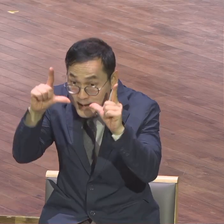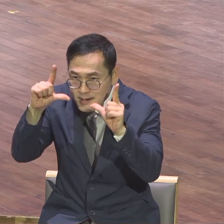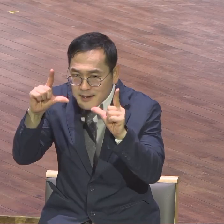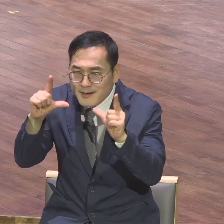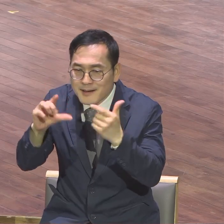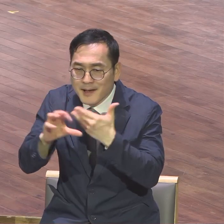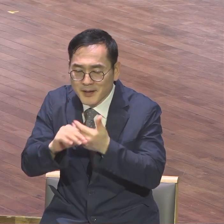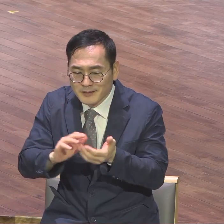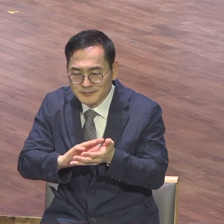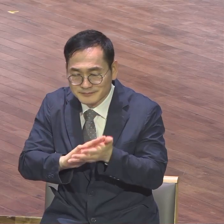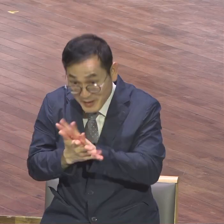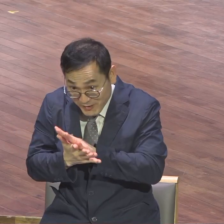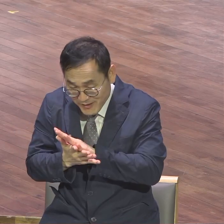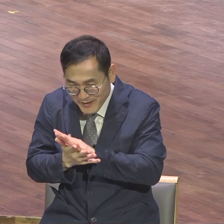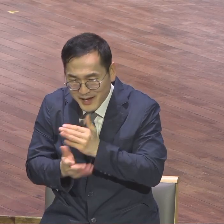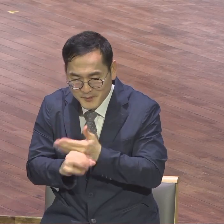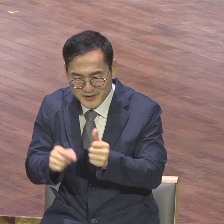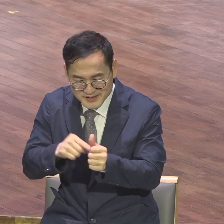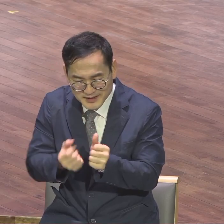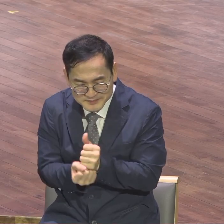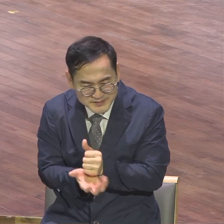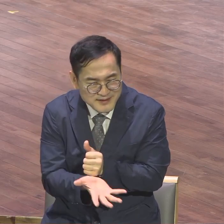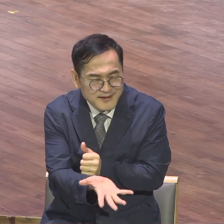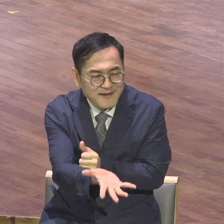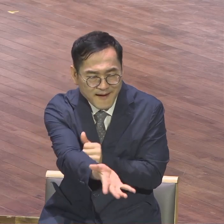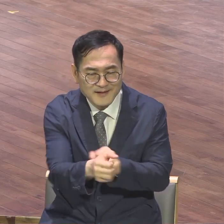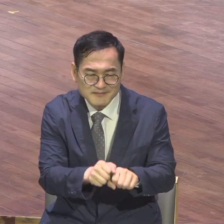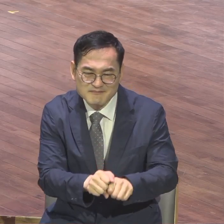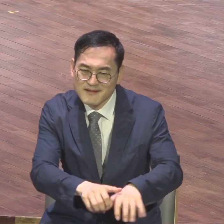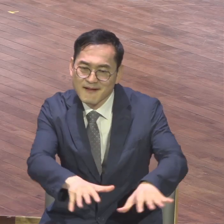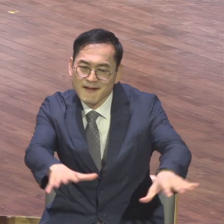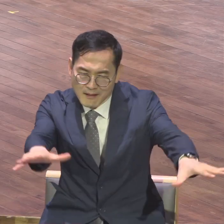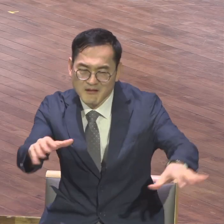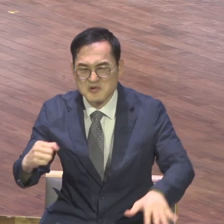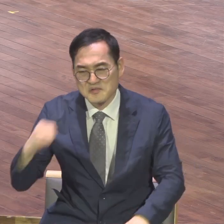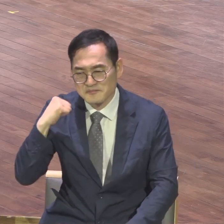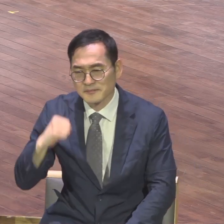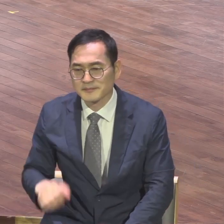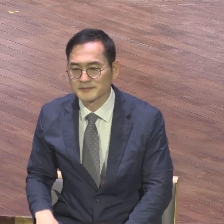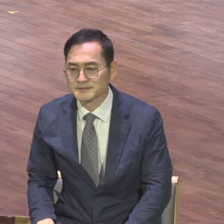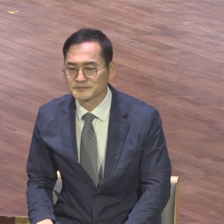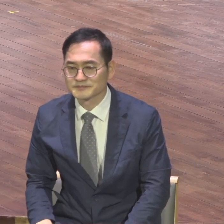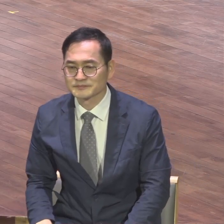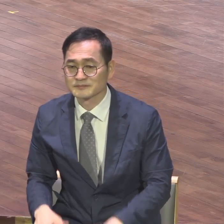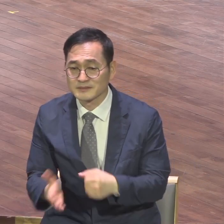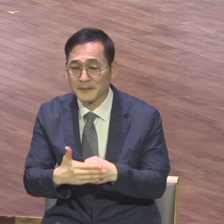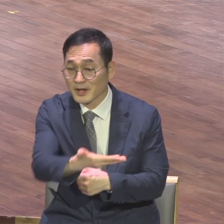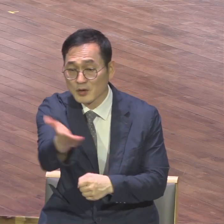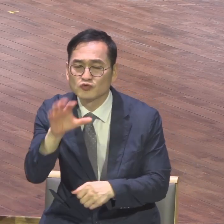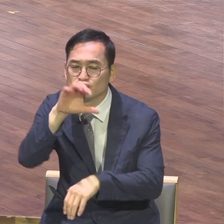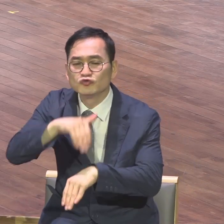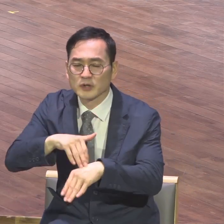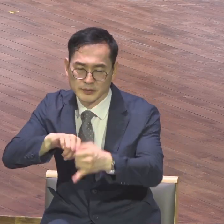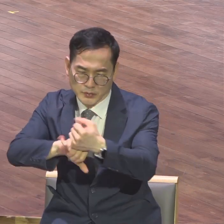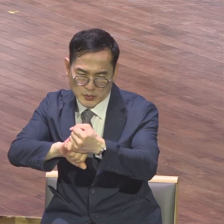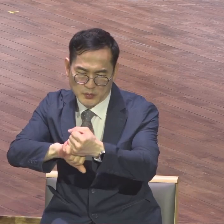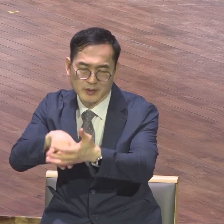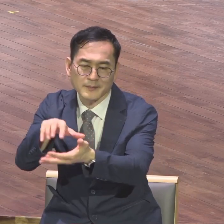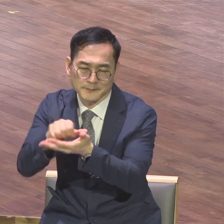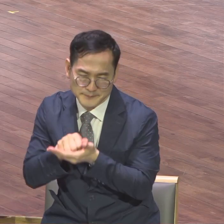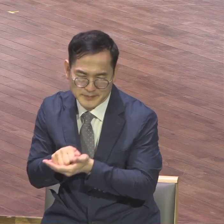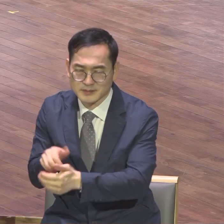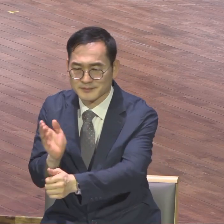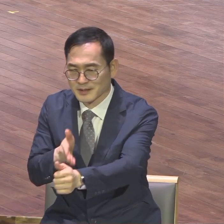엄청납니다. 훈련 받으시기 바랍니다. 교회에서 훈련하는 훈련 다 받고, 본부사람 훈련 다 받고, 훈련 받아야 여러분 각인